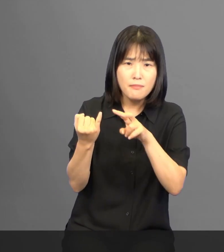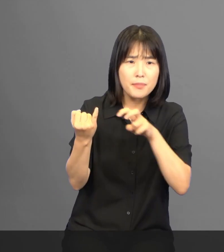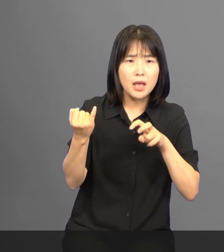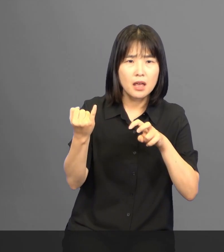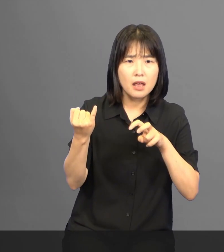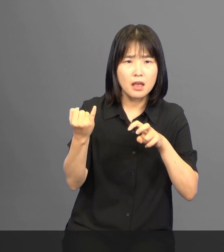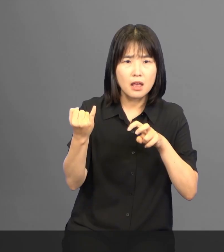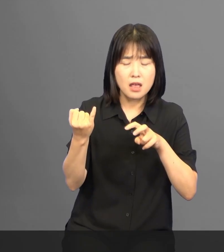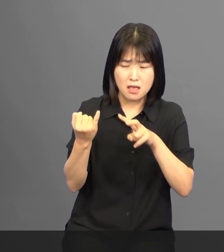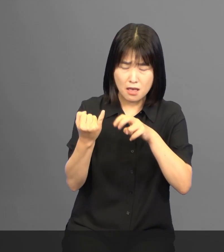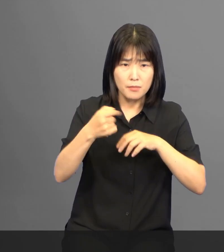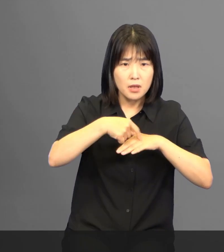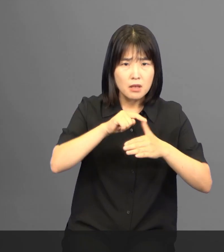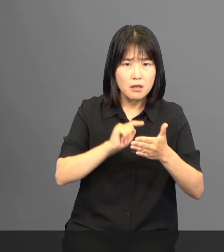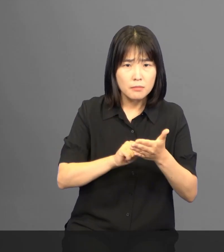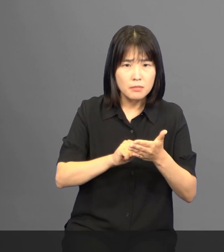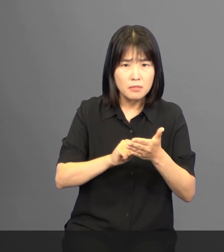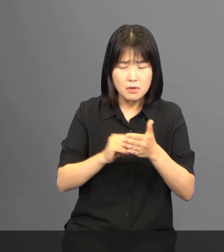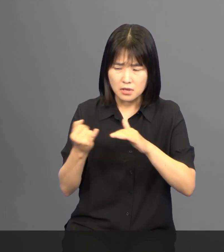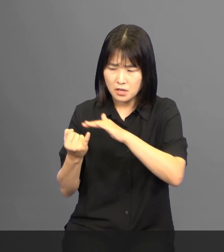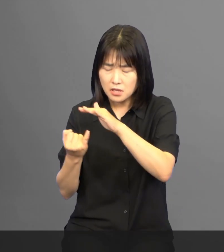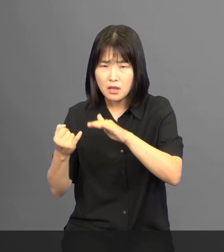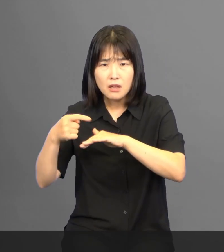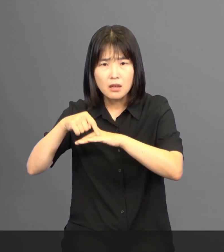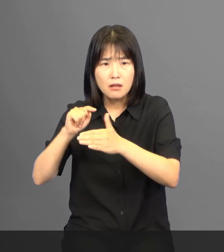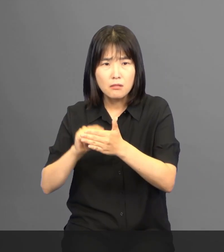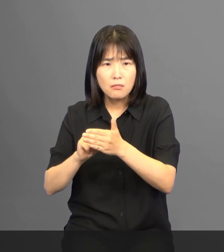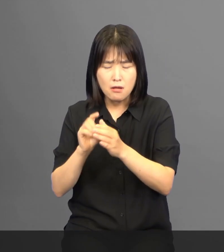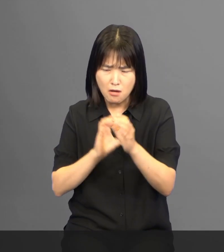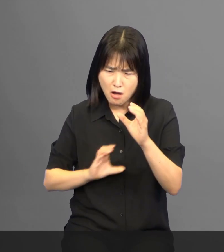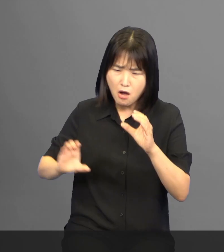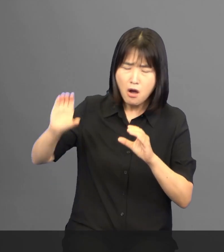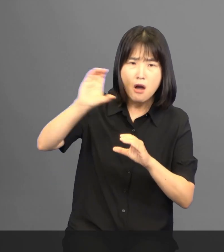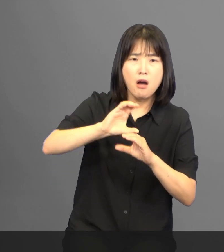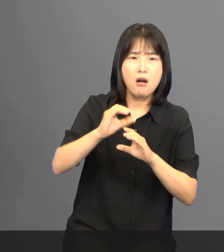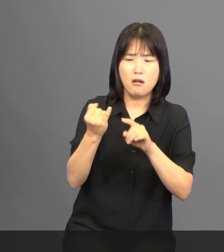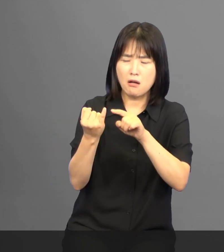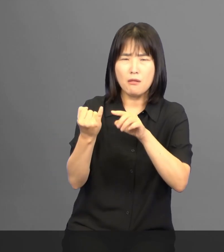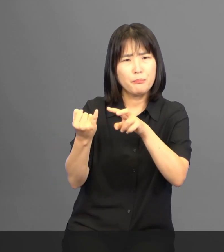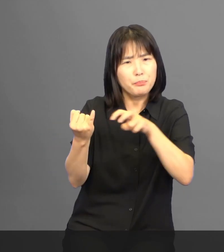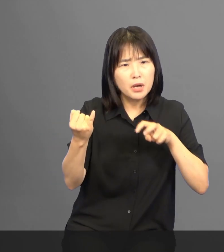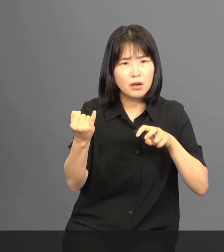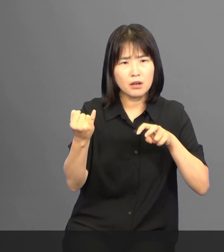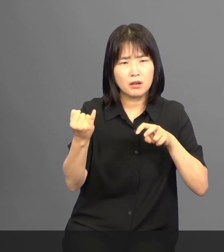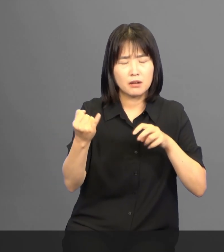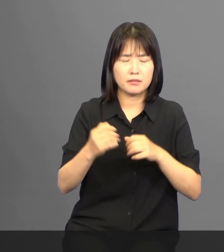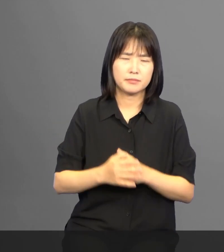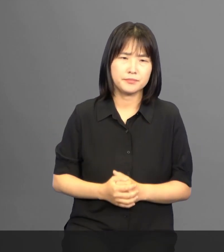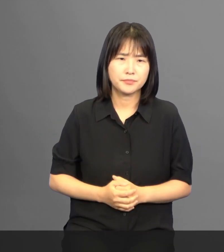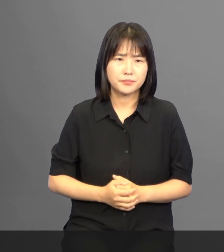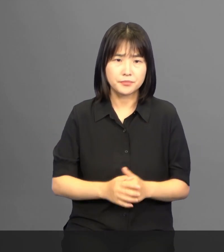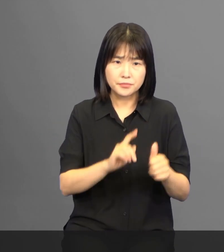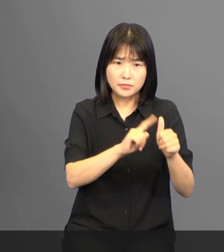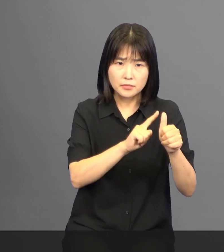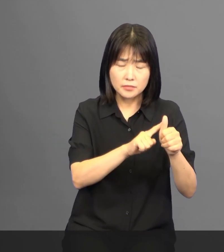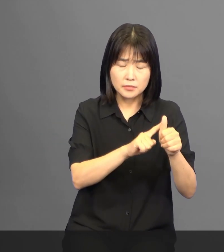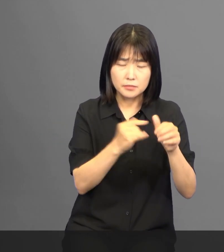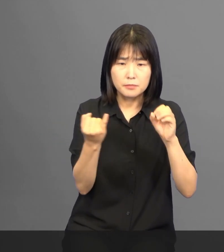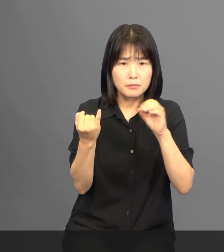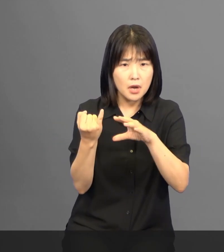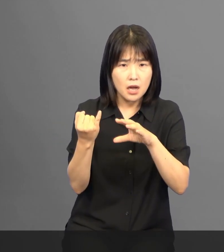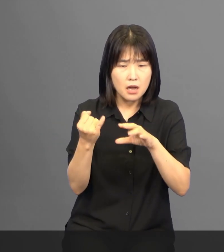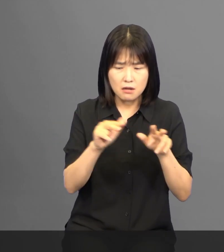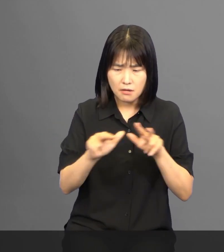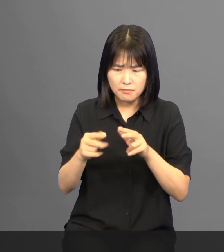갑자기 다말이 몹시도 미워졌다. 이제 미워하는 마음이 기왕에 사랑하던 사랑보다 더하였다.